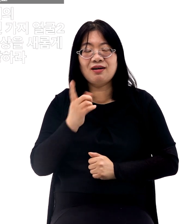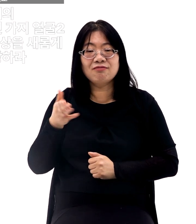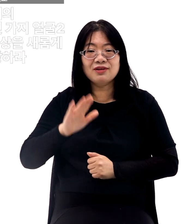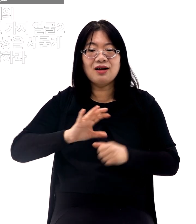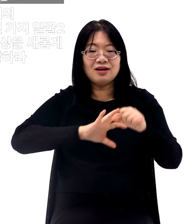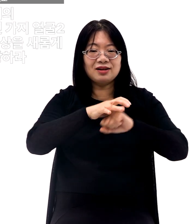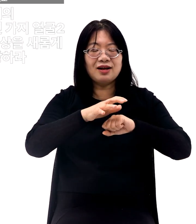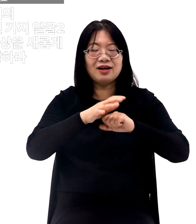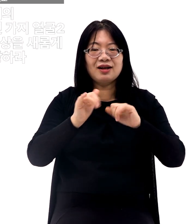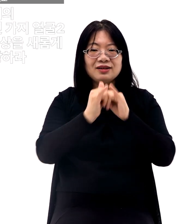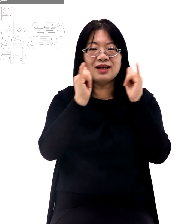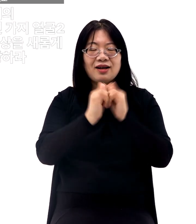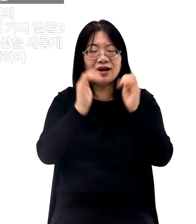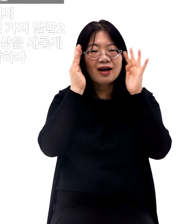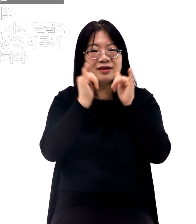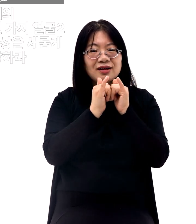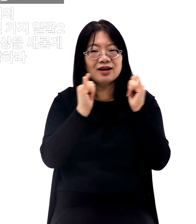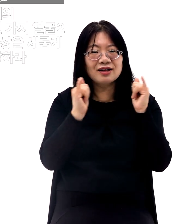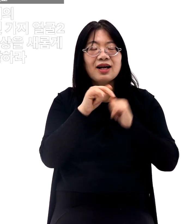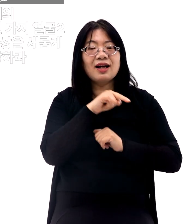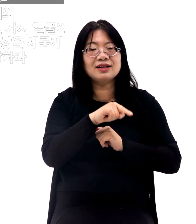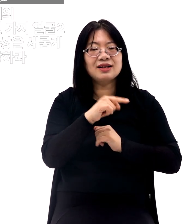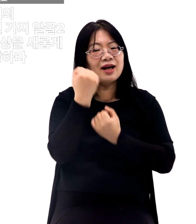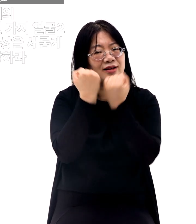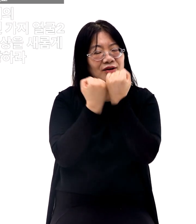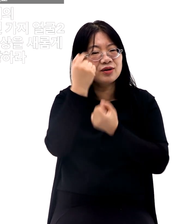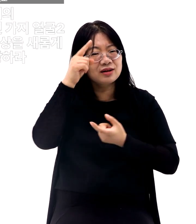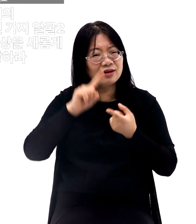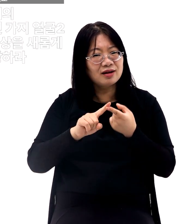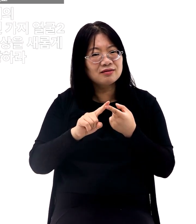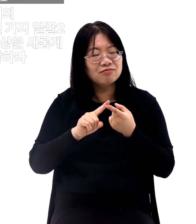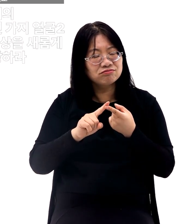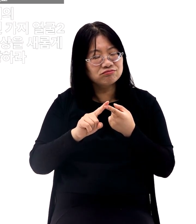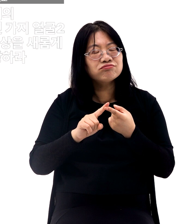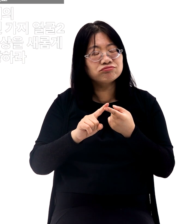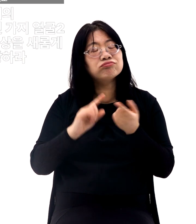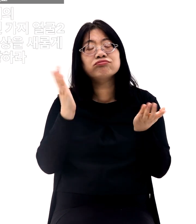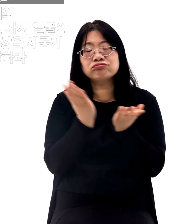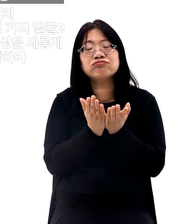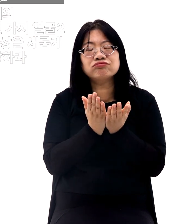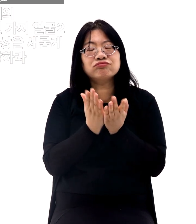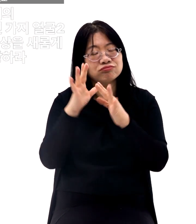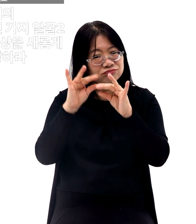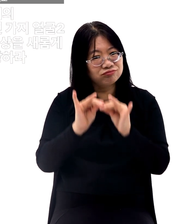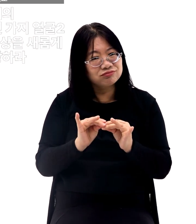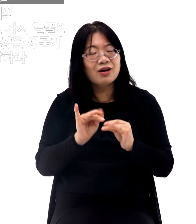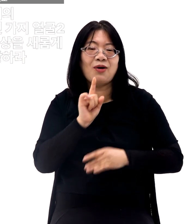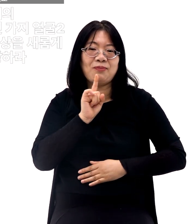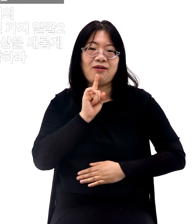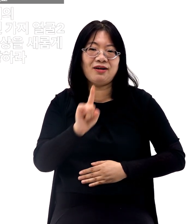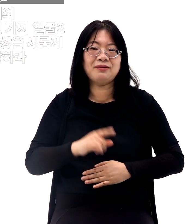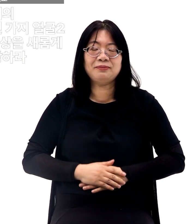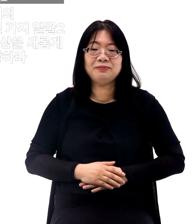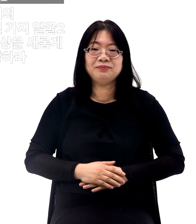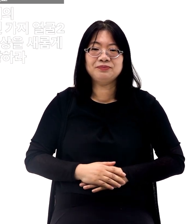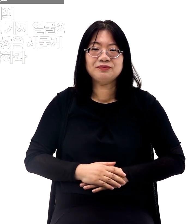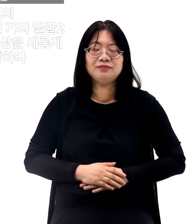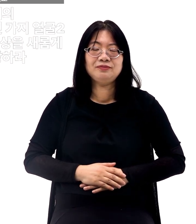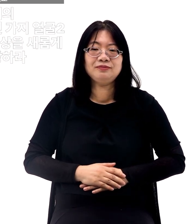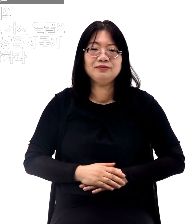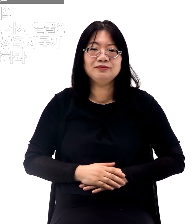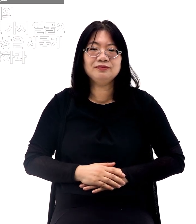전반적인 사회학자들이 이 해석이 적절하다. 이건 사람의